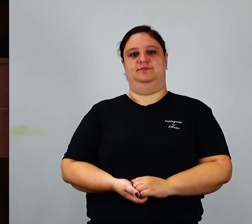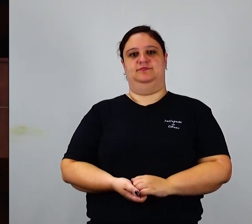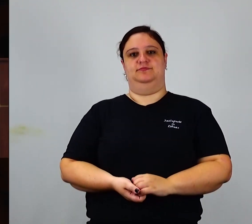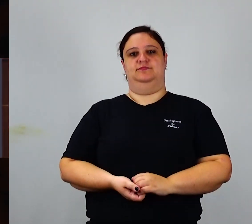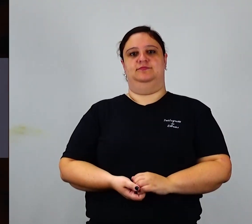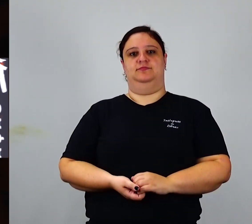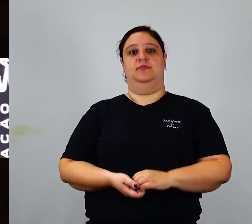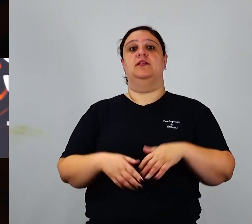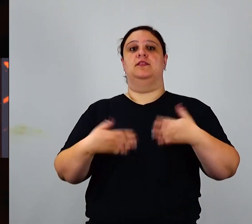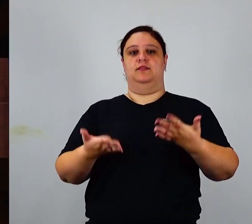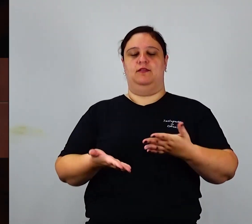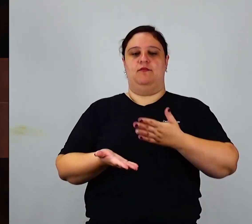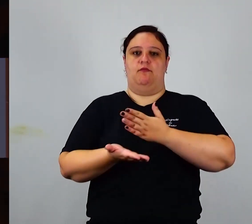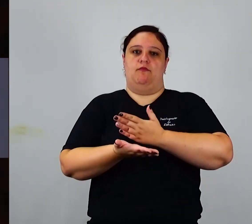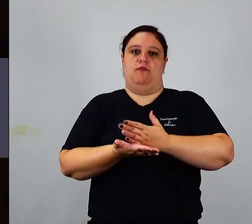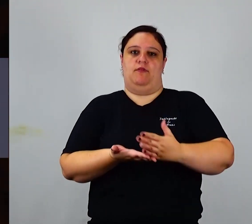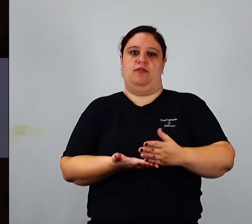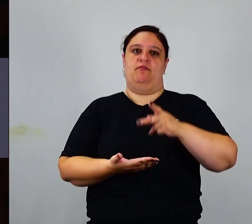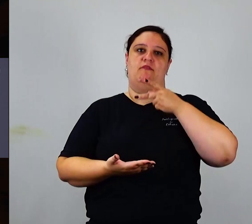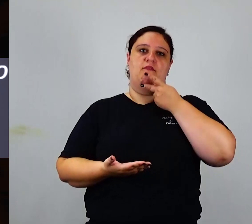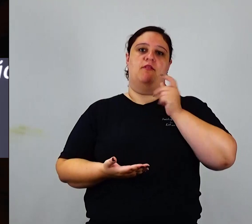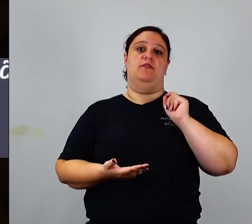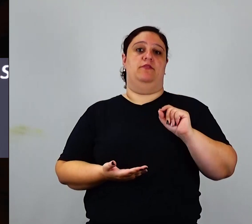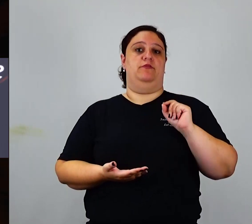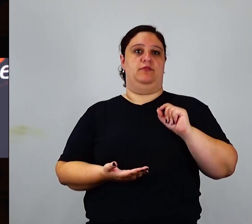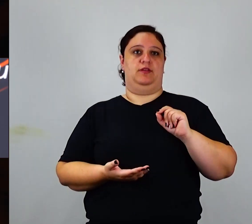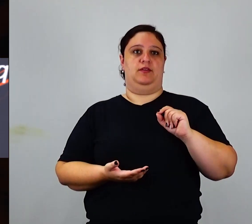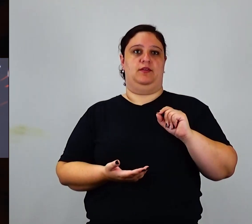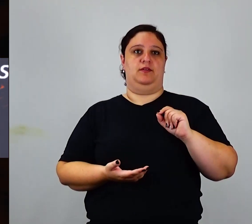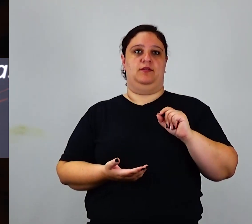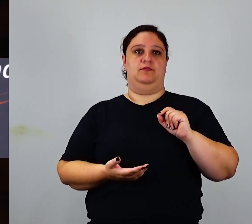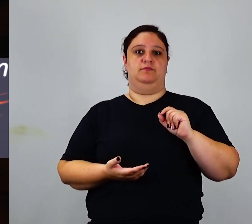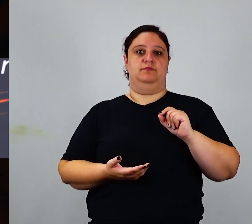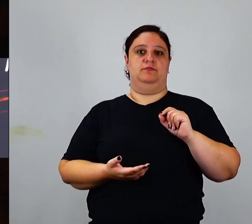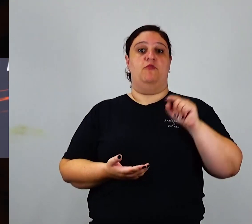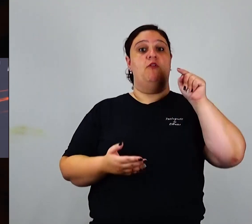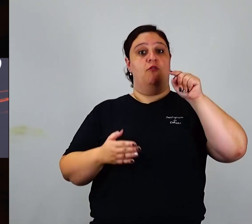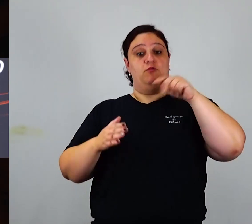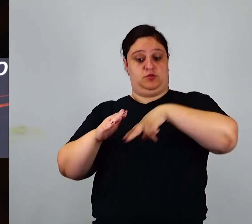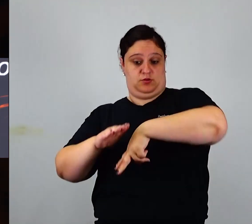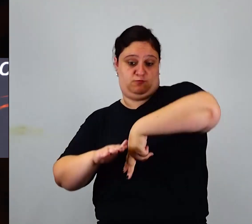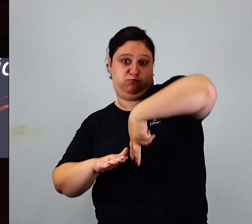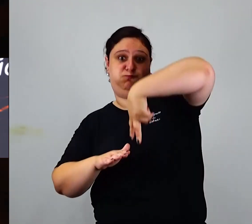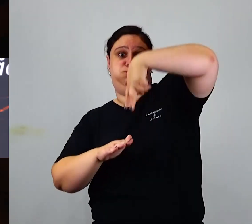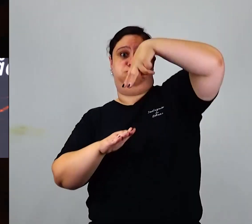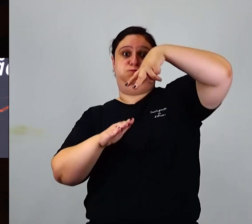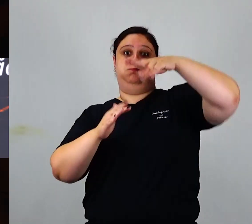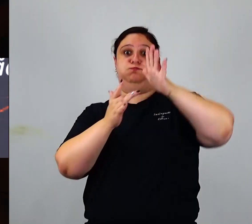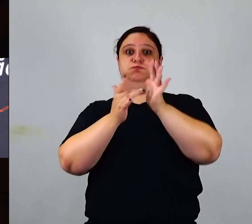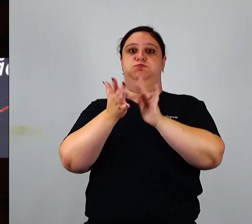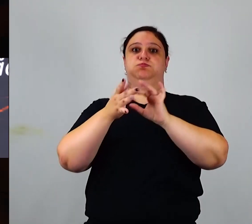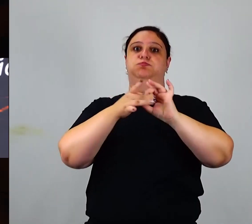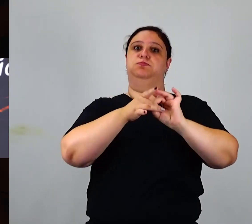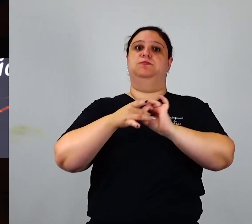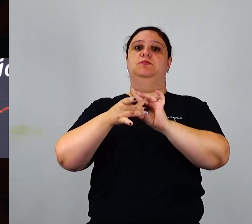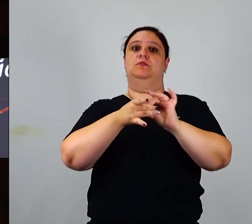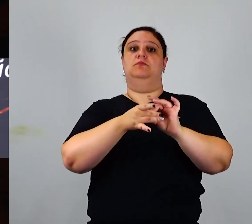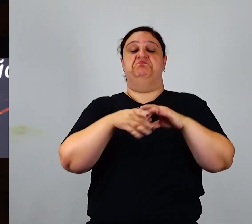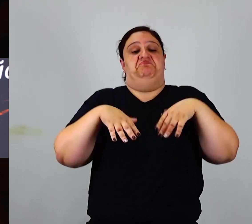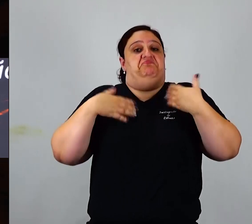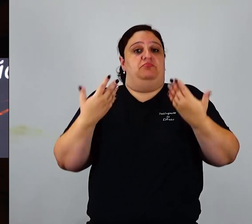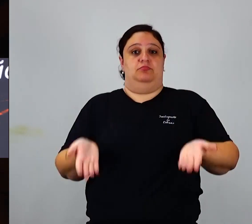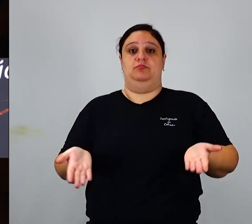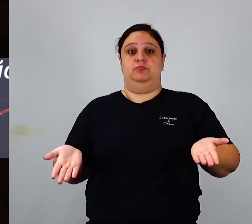Então ele começa dizendo isso. Se ressuscitastes, se vocês foram ressuscitados,